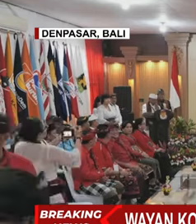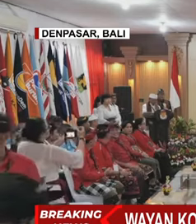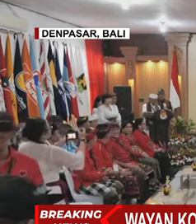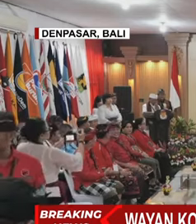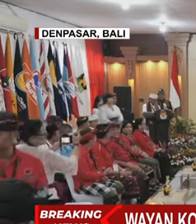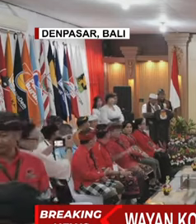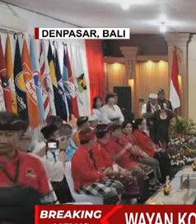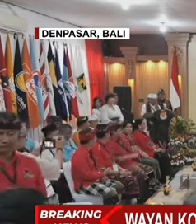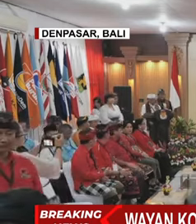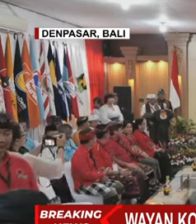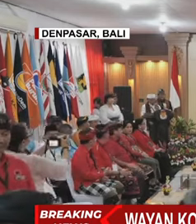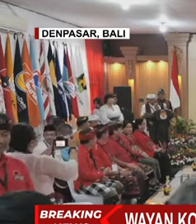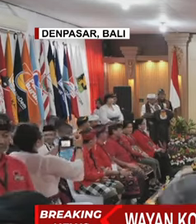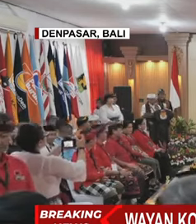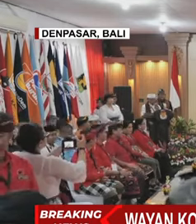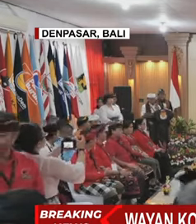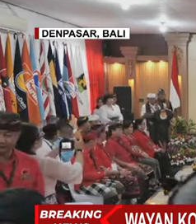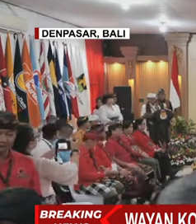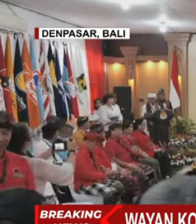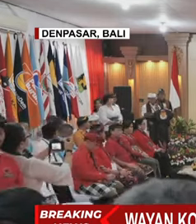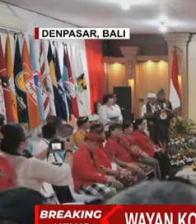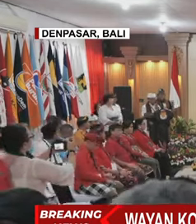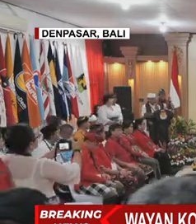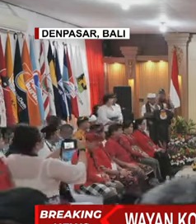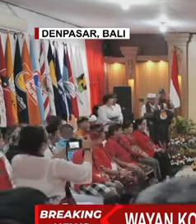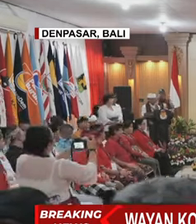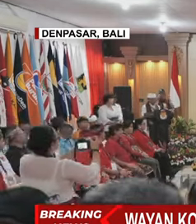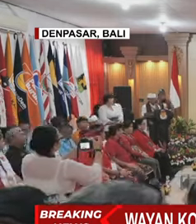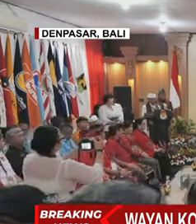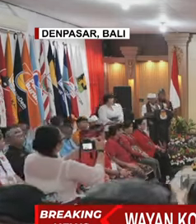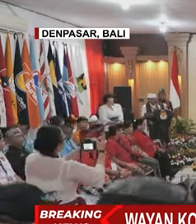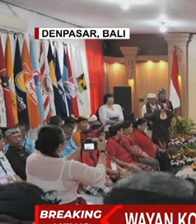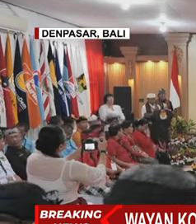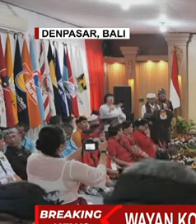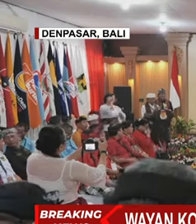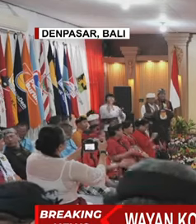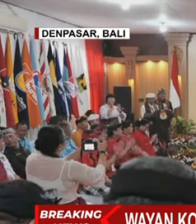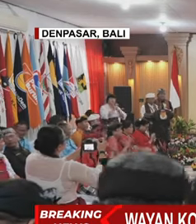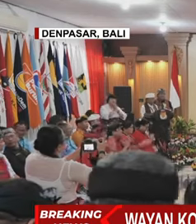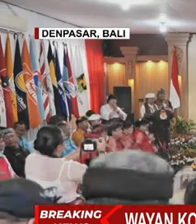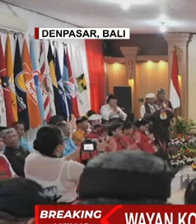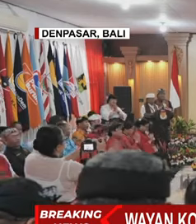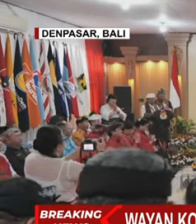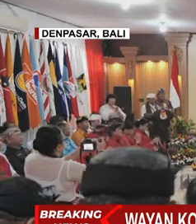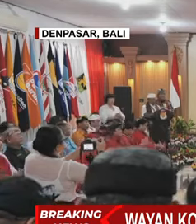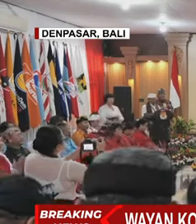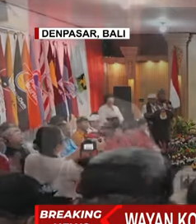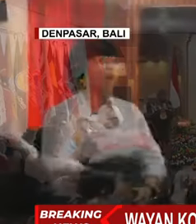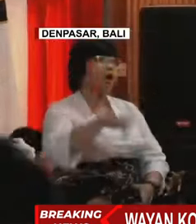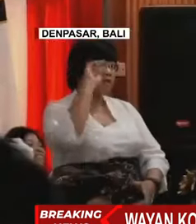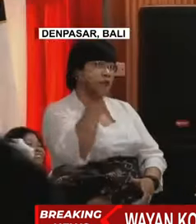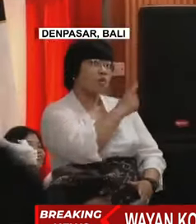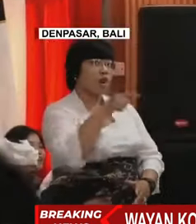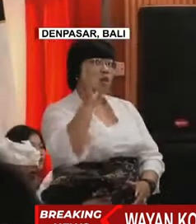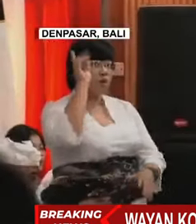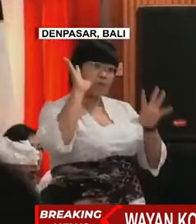besar ya didukung oleh PDI Perjuangan Ia adalah kader PDI Perjuangan kemudian ya incumben di mana-mana kalau incumben itu memang relatif punya